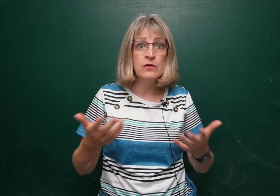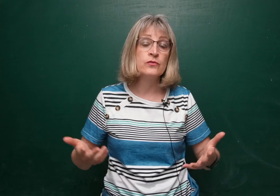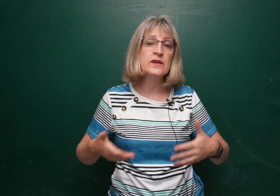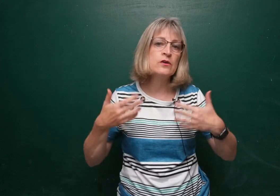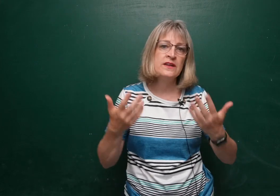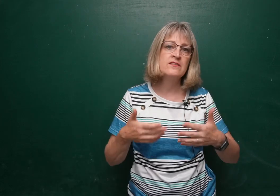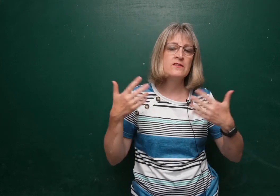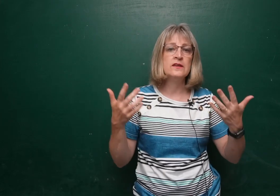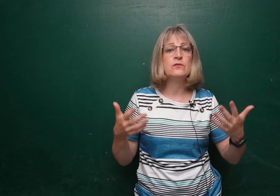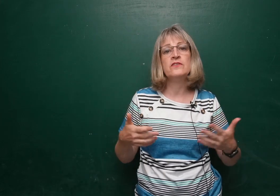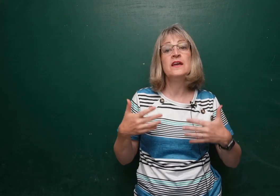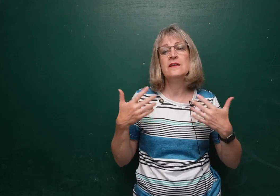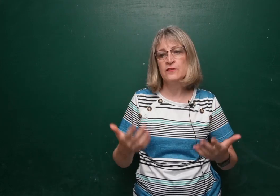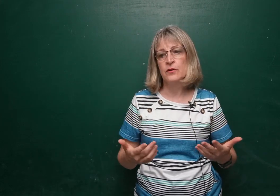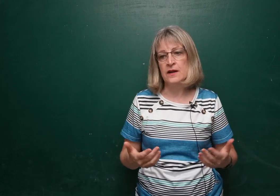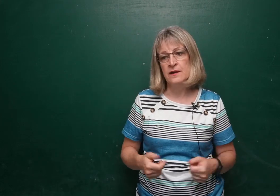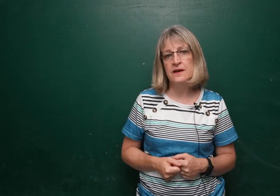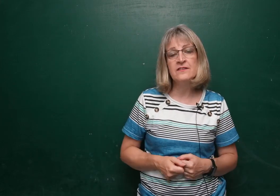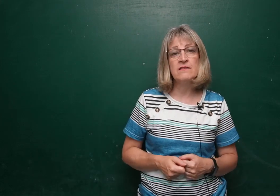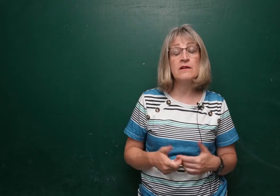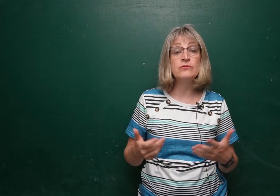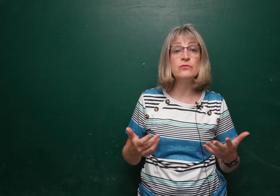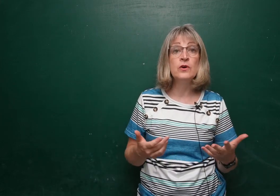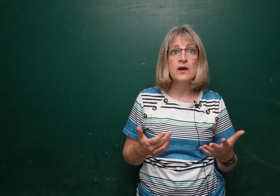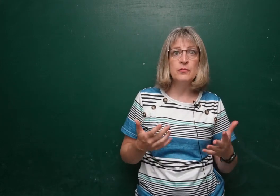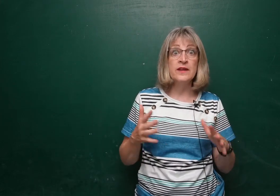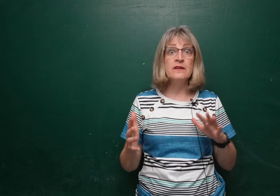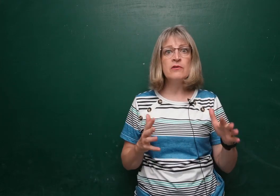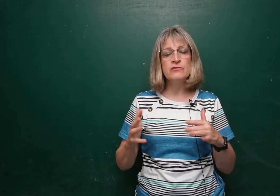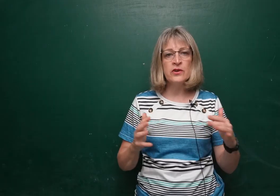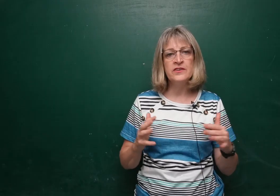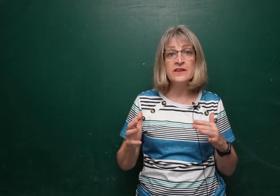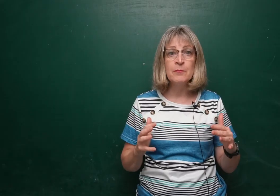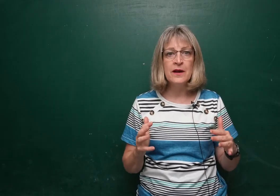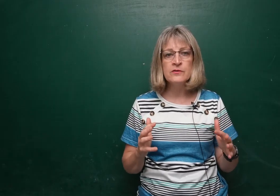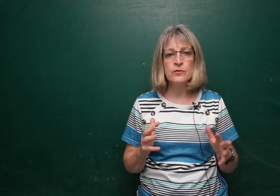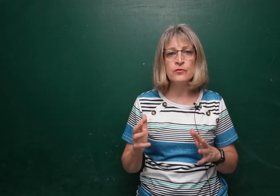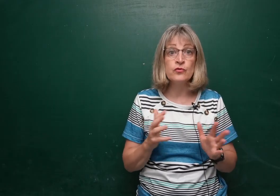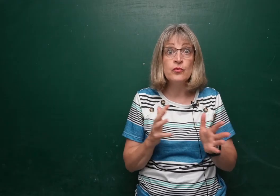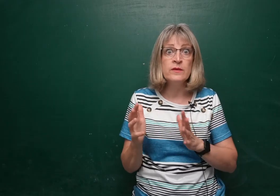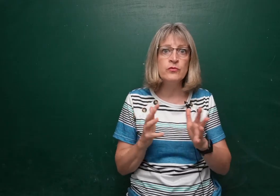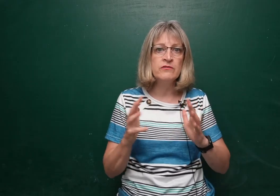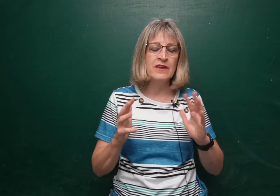donc ils connaissent ces signes dits naturels, hein. Et ça va vous, peut-être des fois, vous sortir d'impasse, surtout au début, si vous n'avez pas